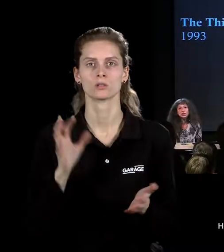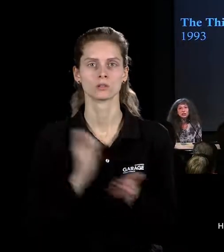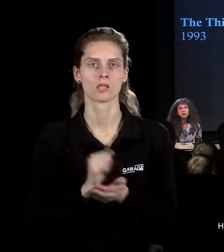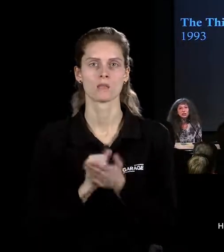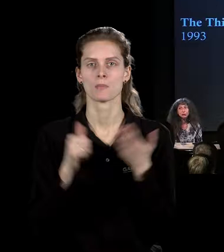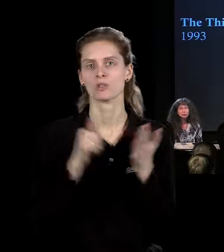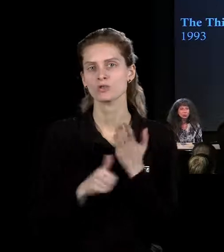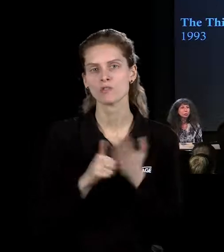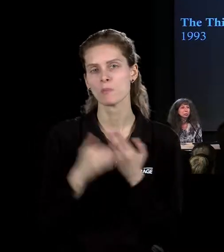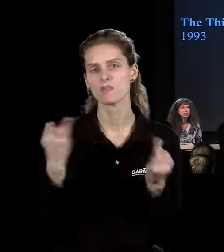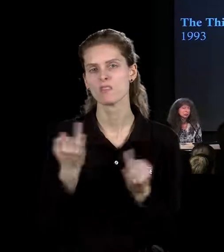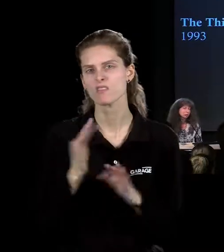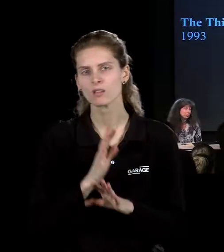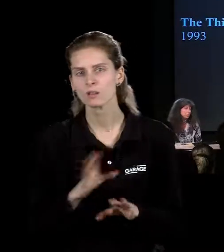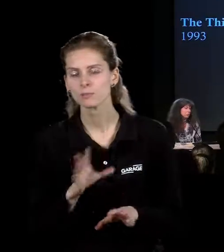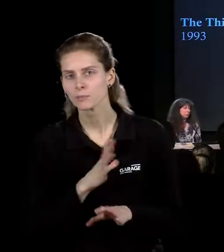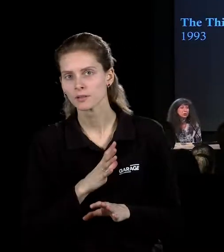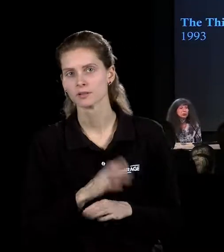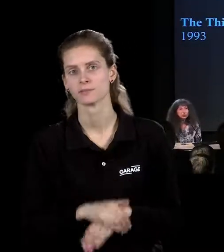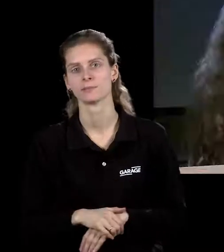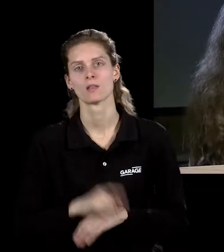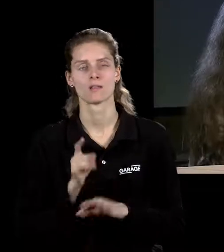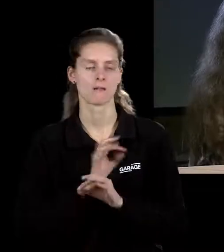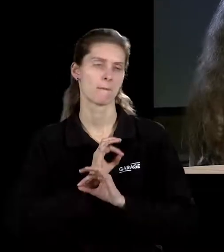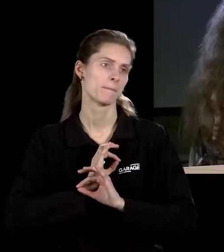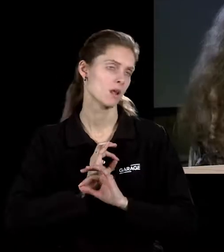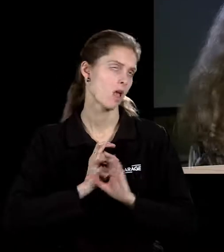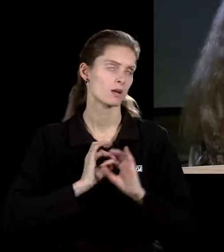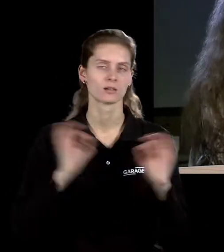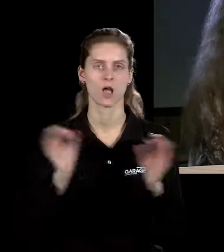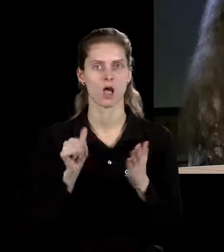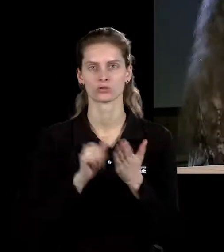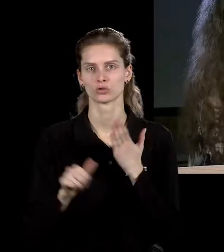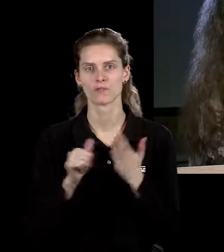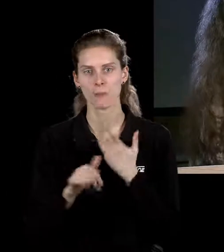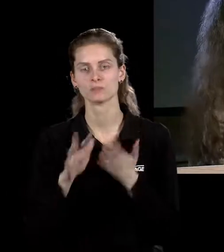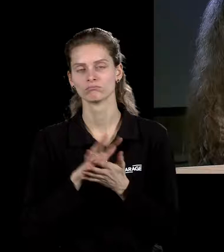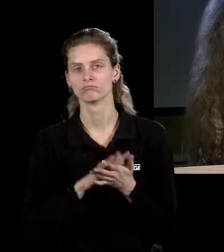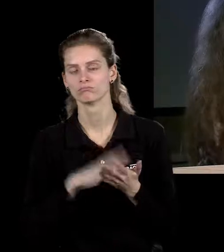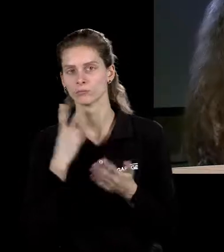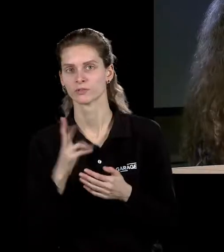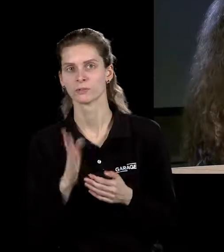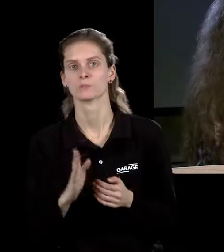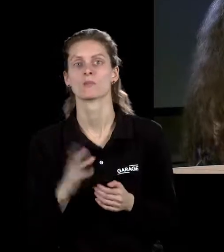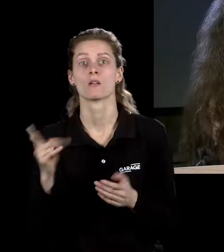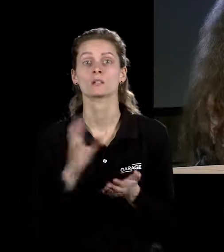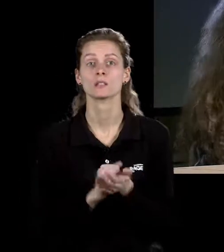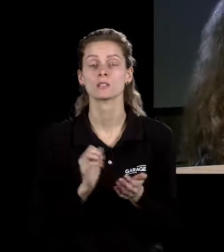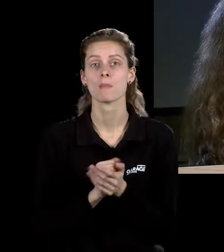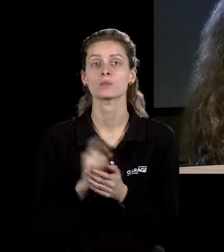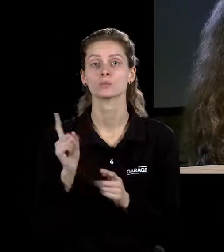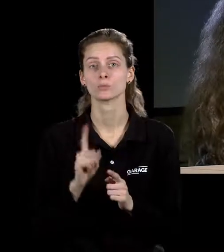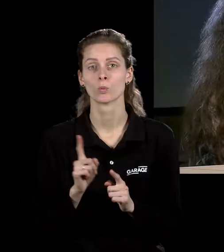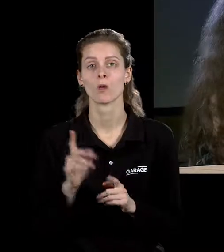совершенно не интересовали, хотя он как прекрасный живописец, как потом выяснится, и занимался он тем, что как бы в